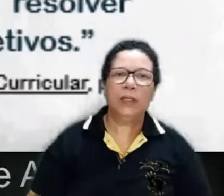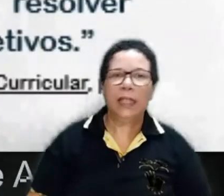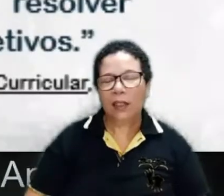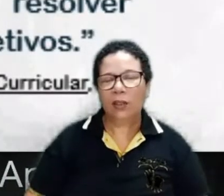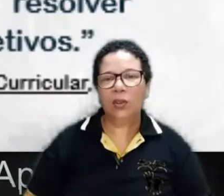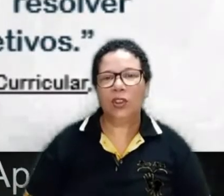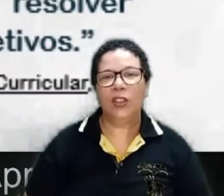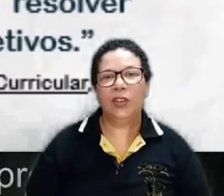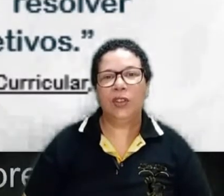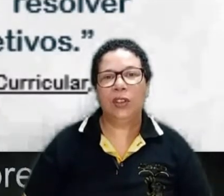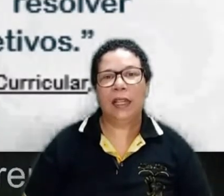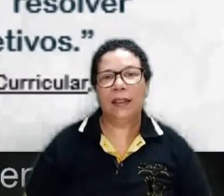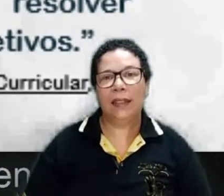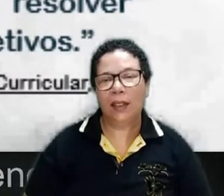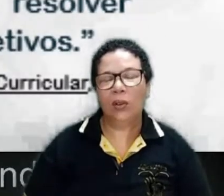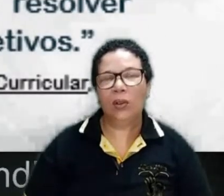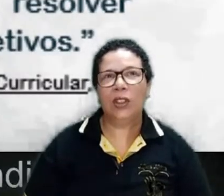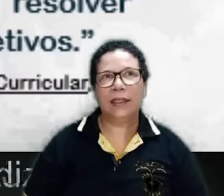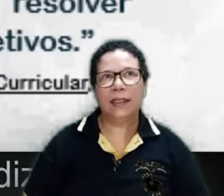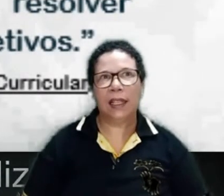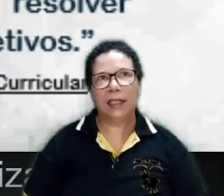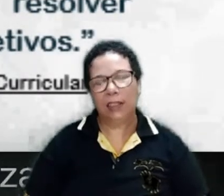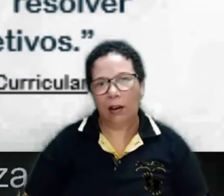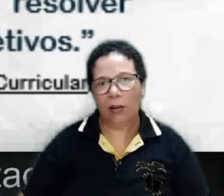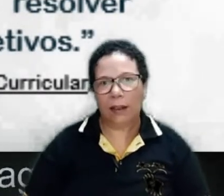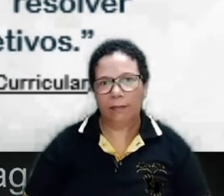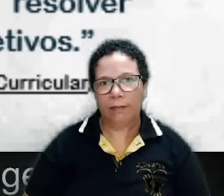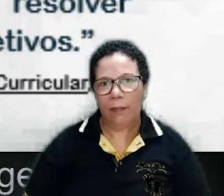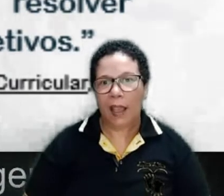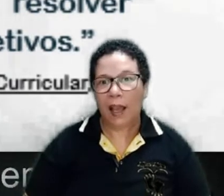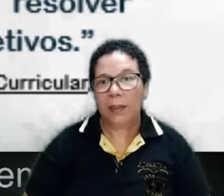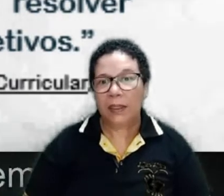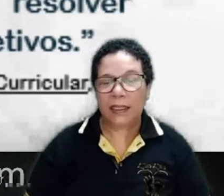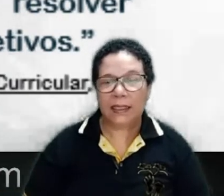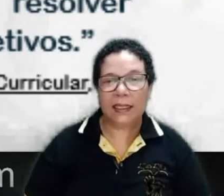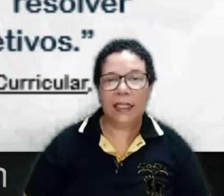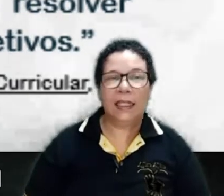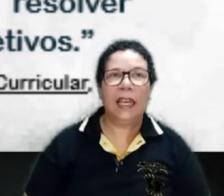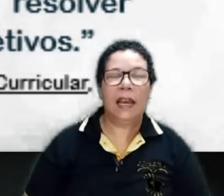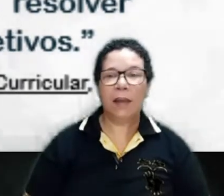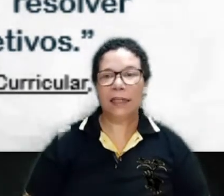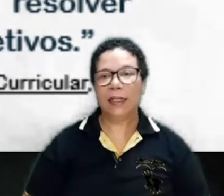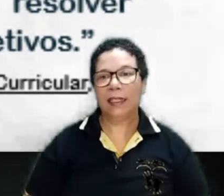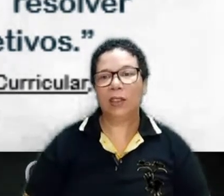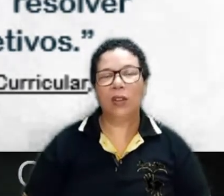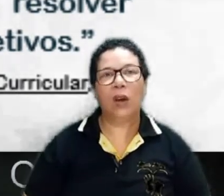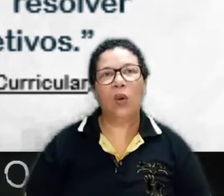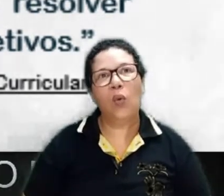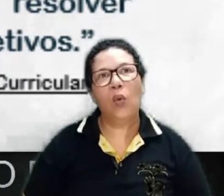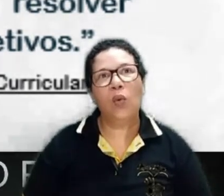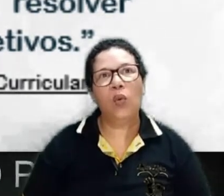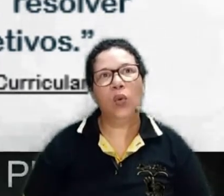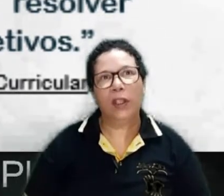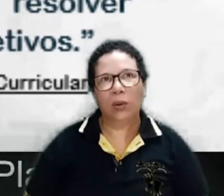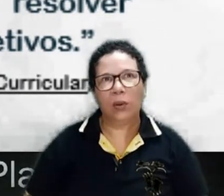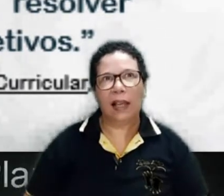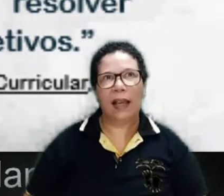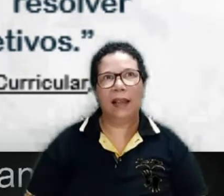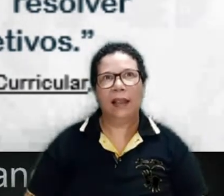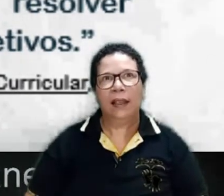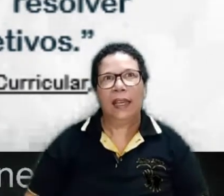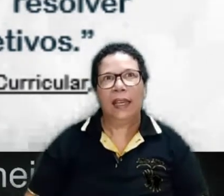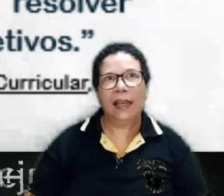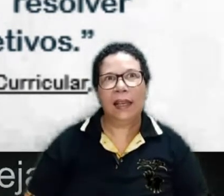O uso da tecnologia na sala de aula. A BNCC, que é a Base Nacional Comum